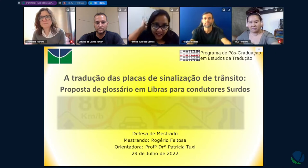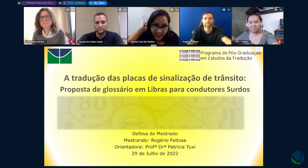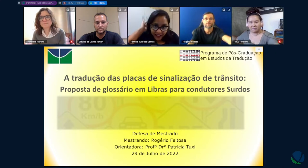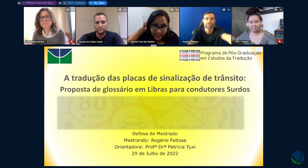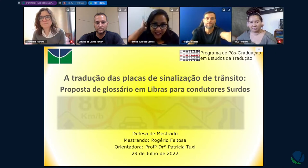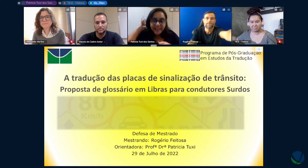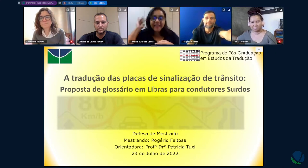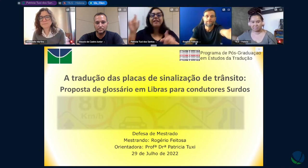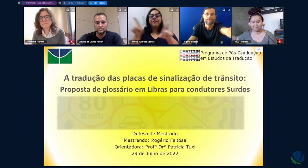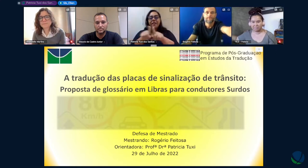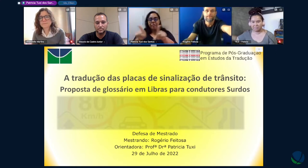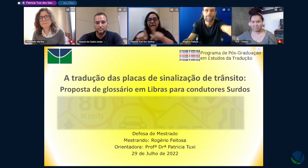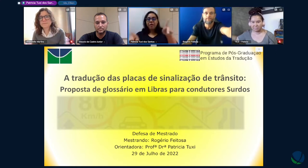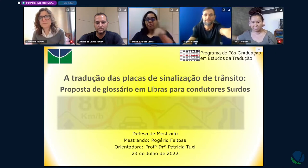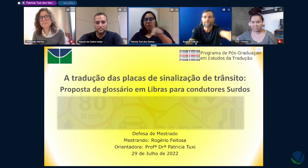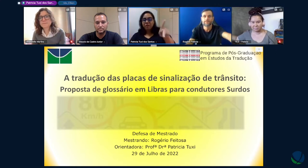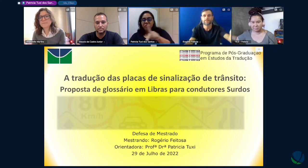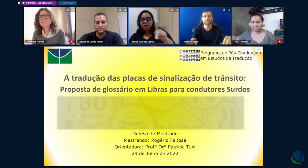Franciele